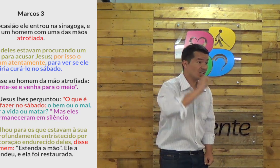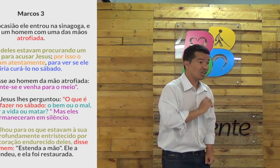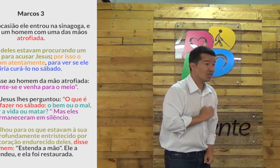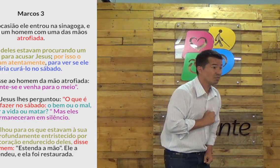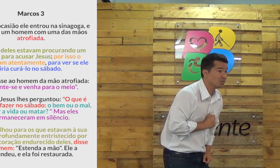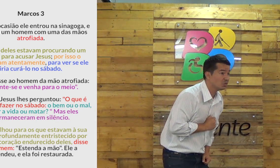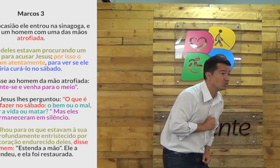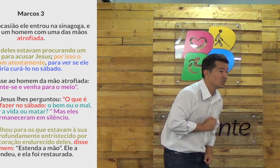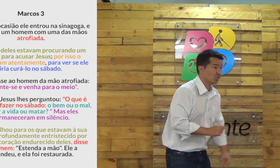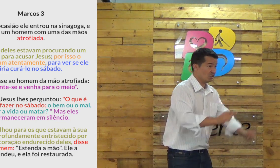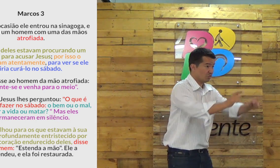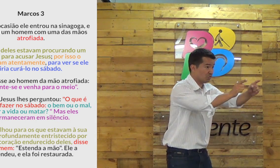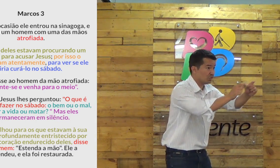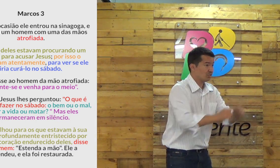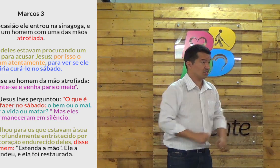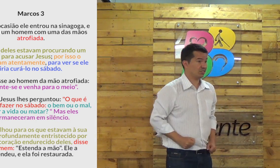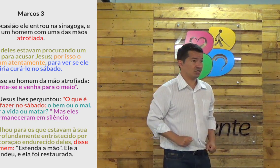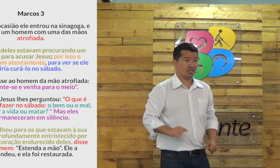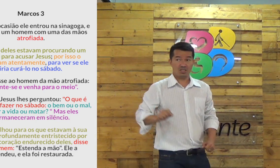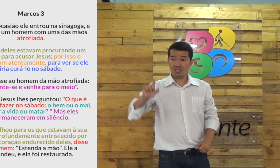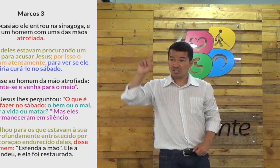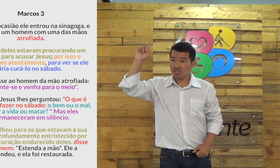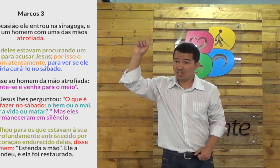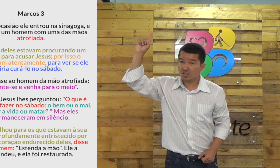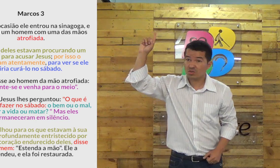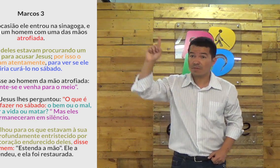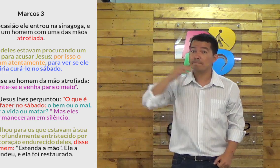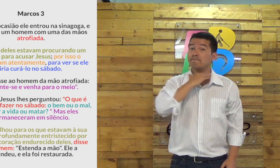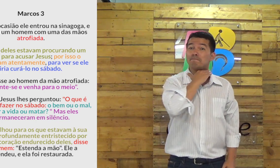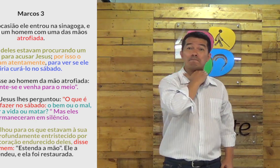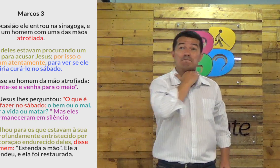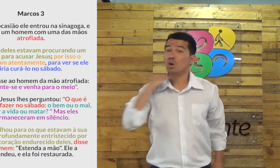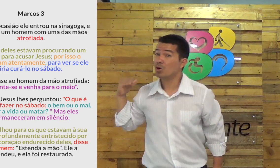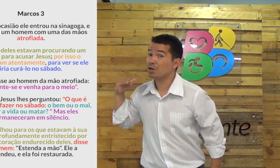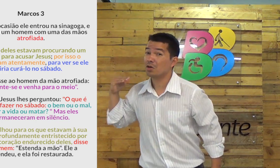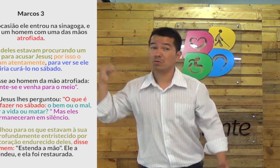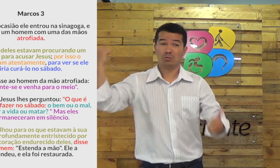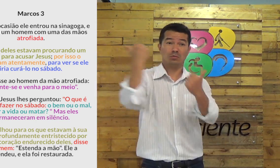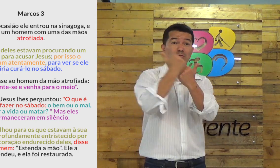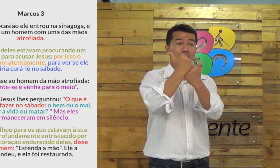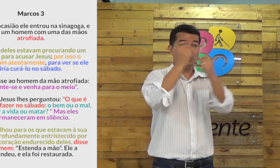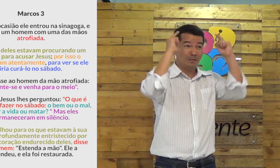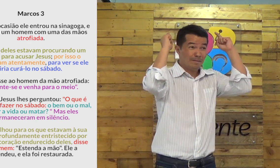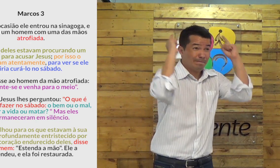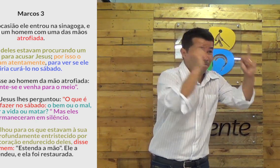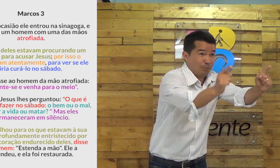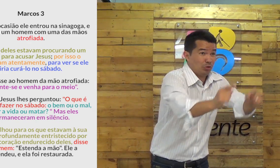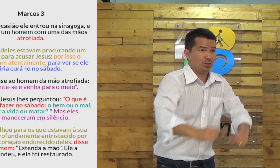Deus ama você. Deus morreu por você.